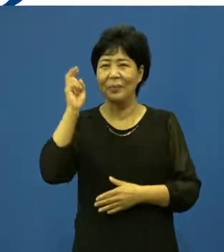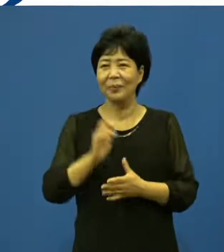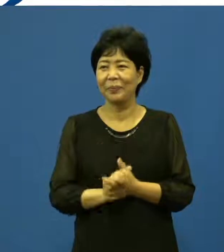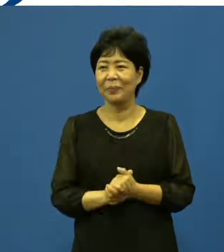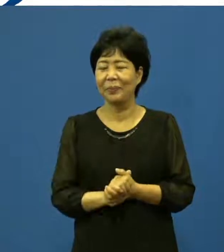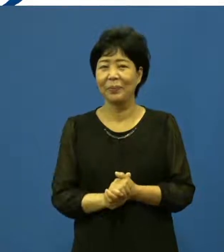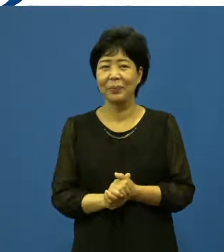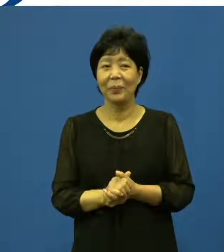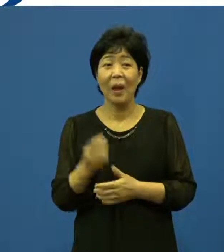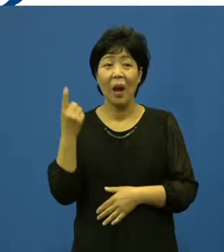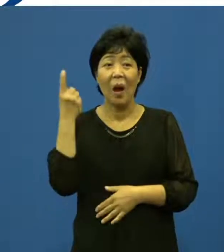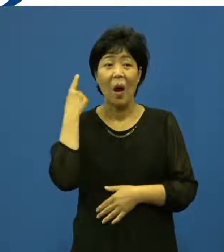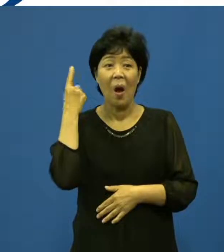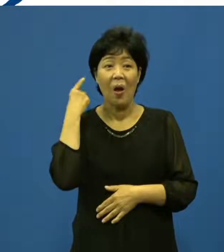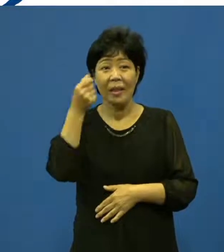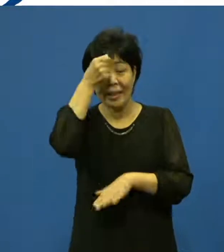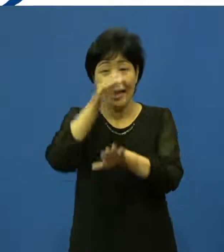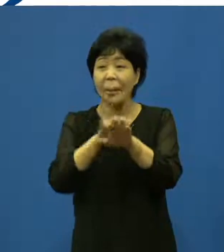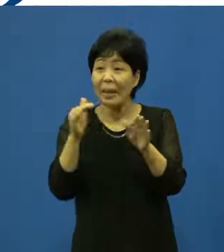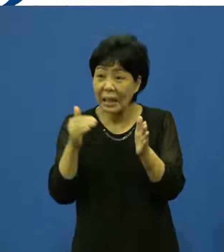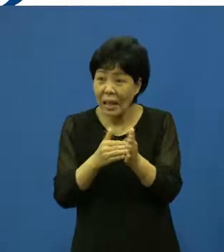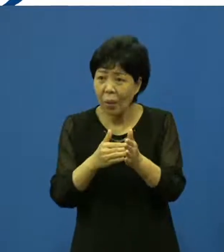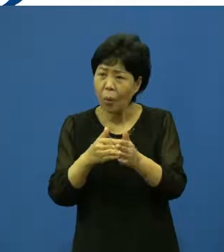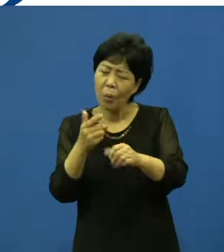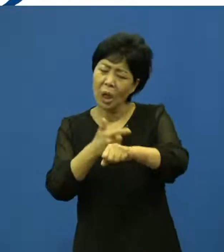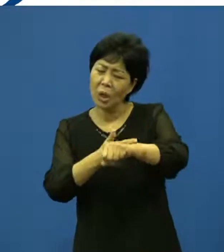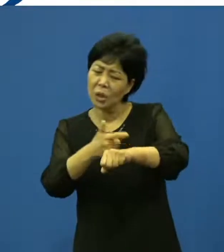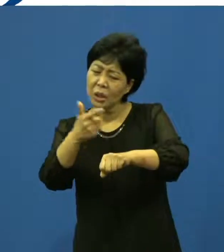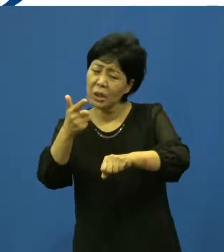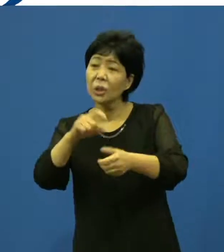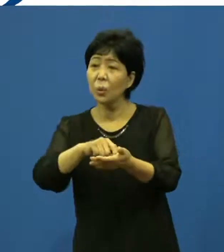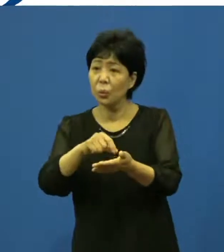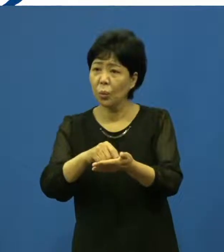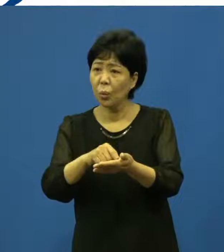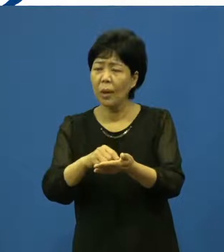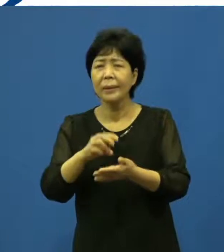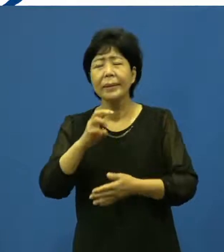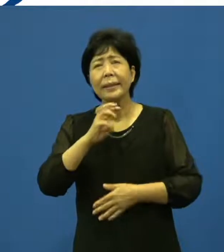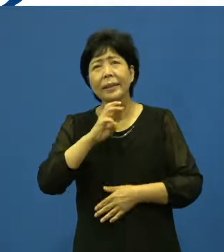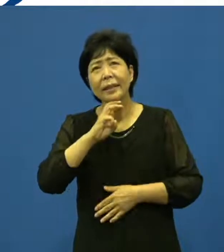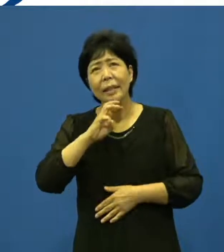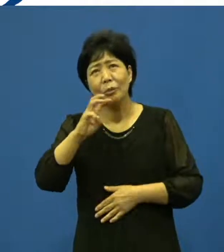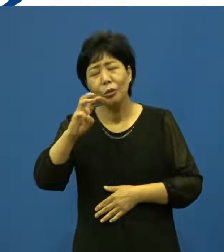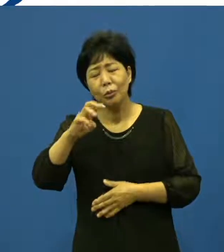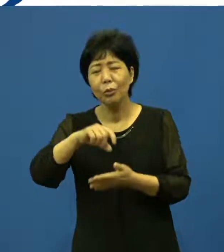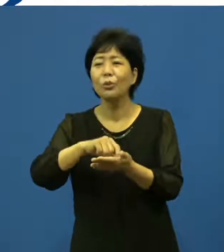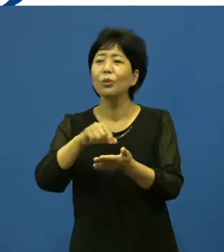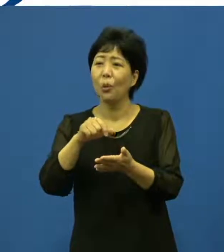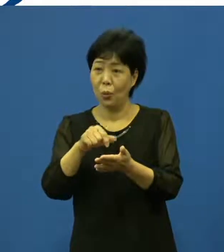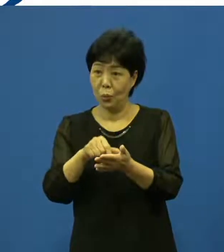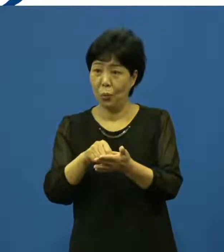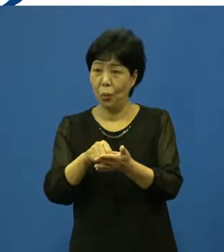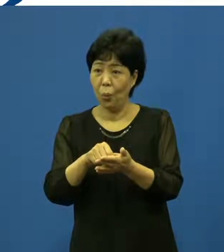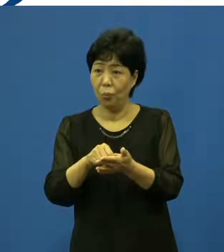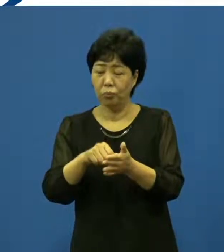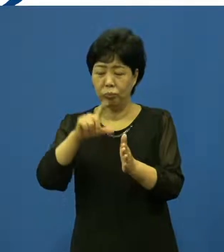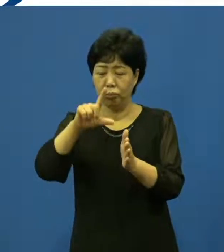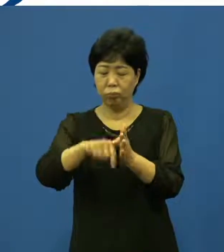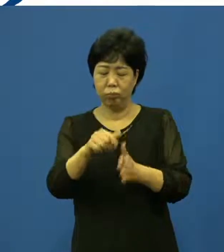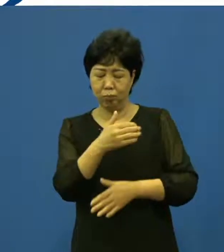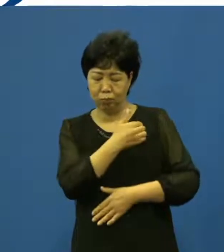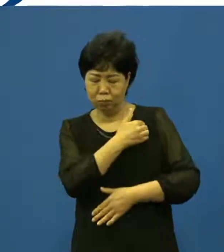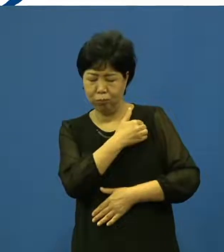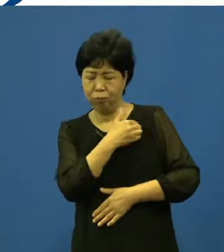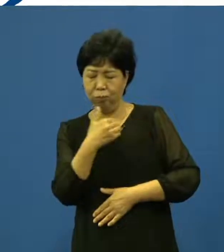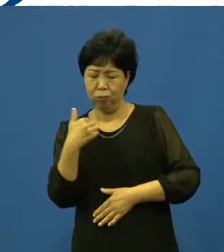어제도 여러분 마치고 이렇게 6시쯤 되니까 30분 정도 시간도 되시는 분들은